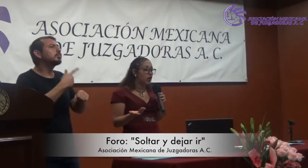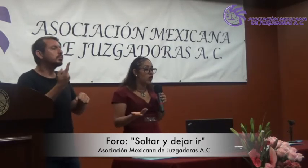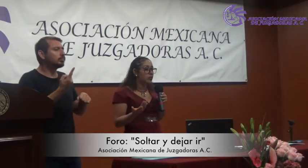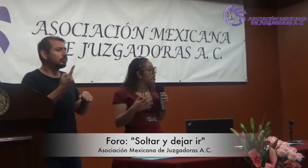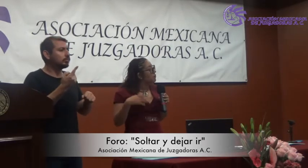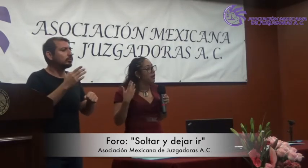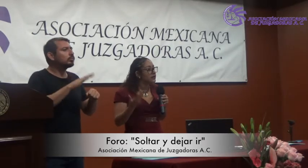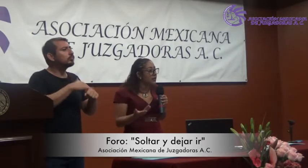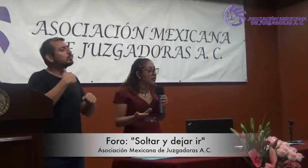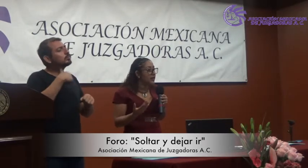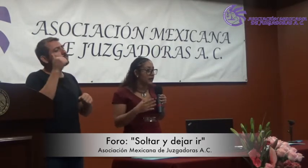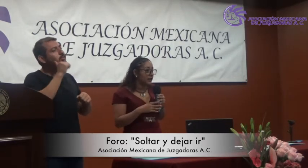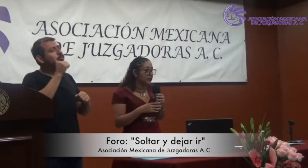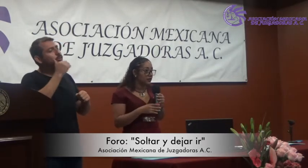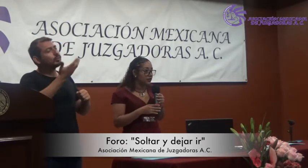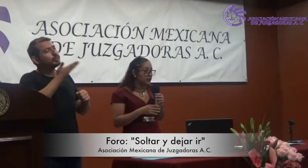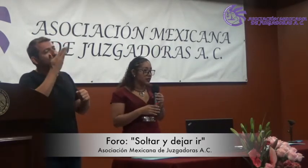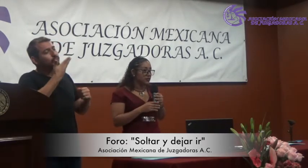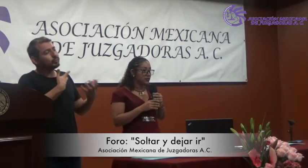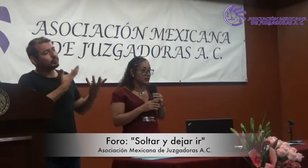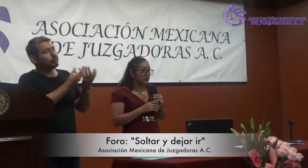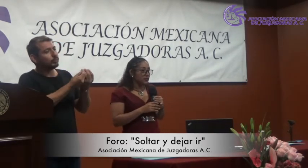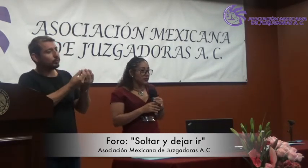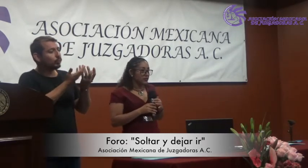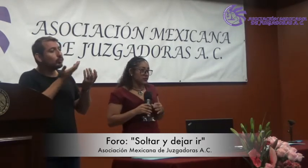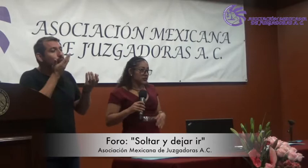una mejor vida, para salir adelante.